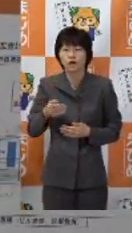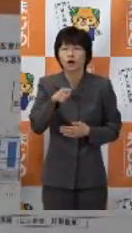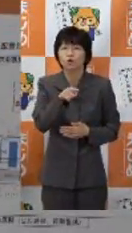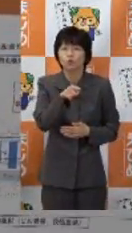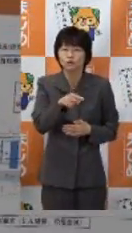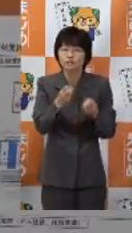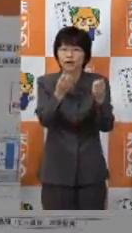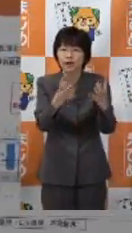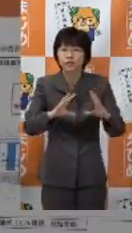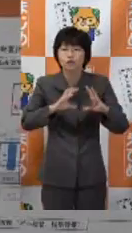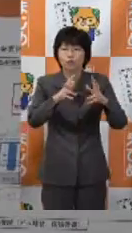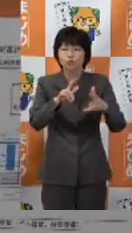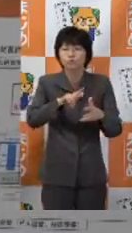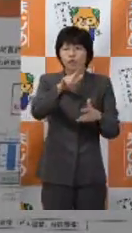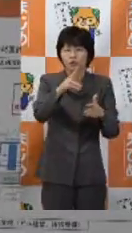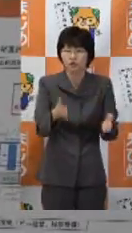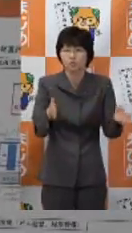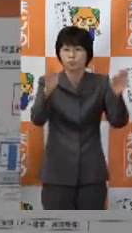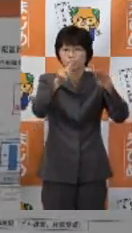もあると思う